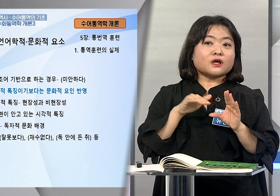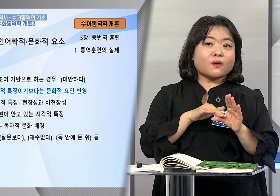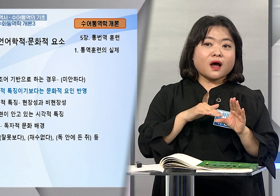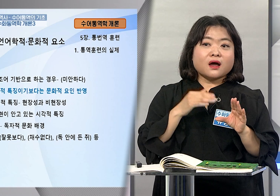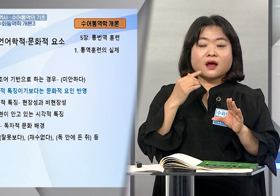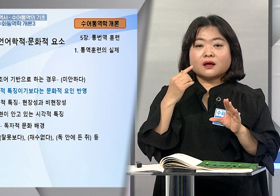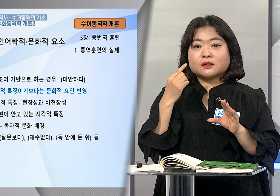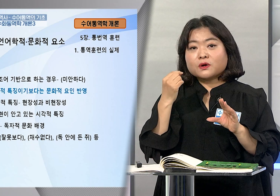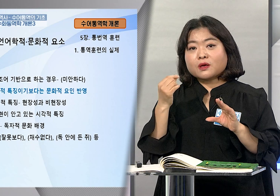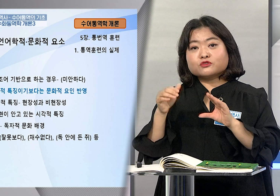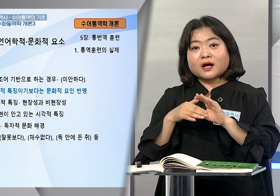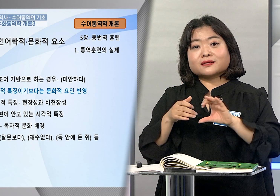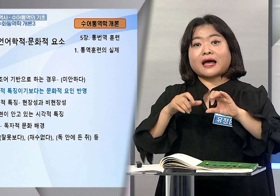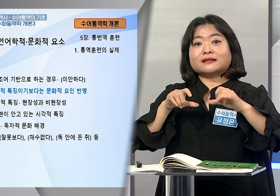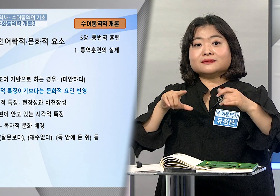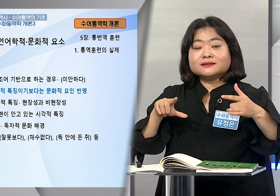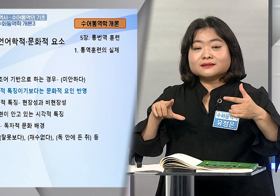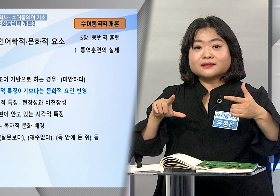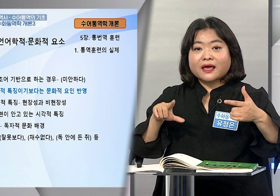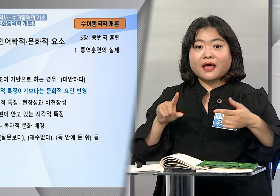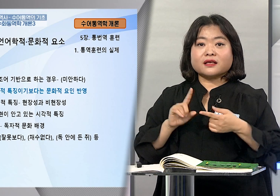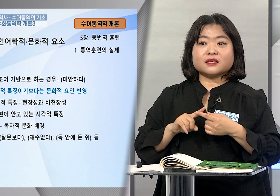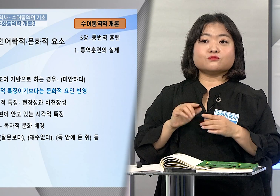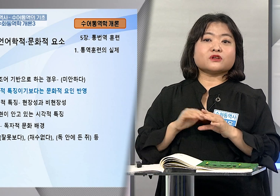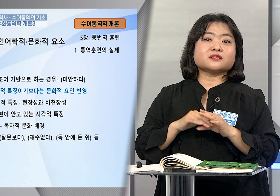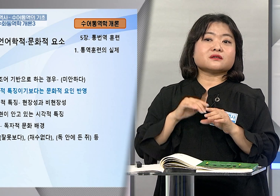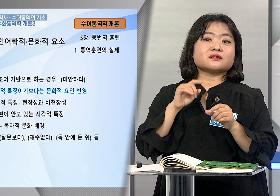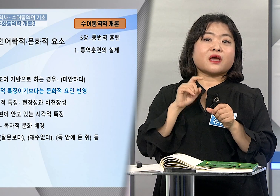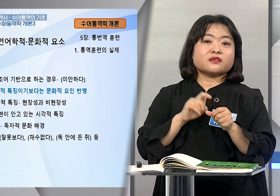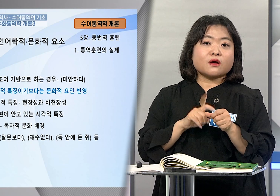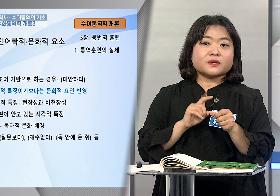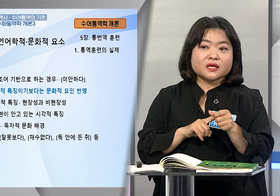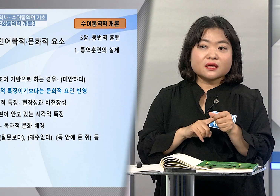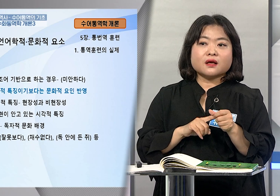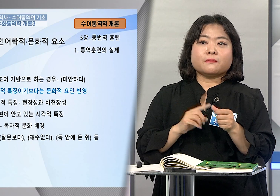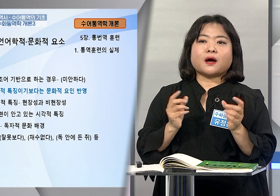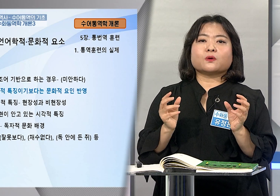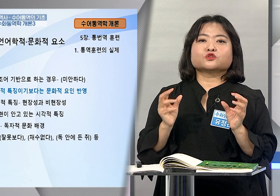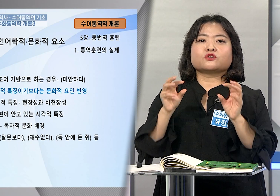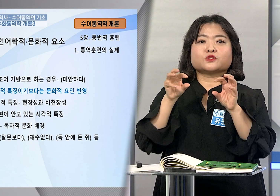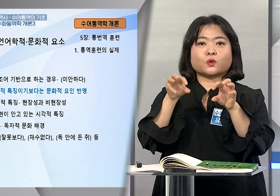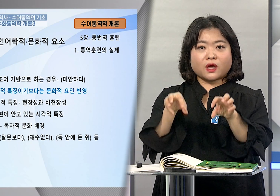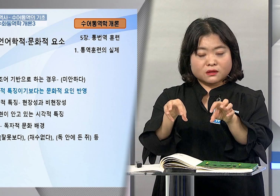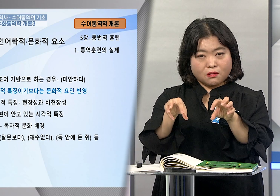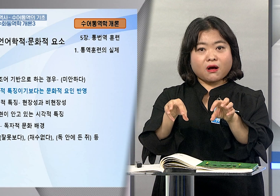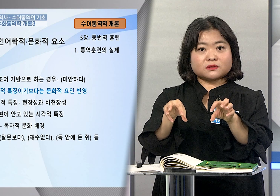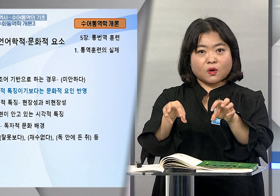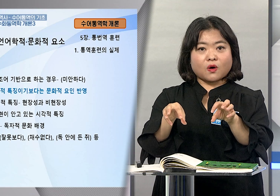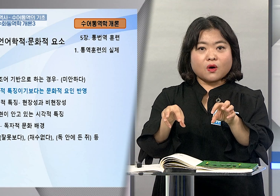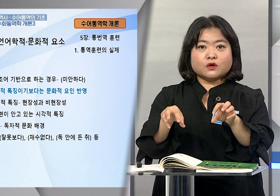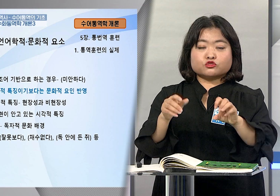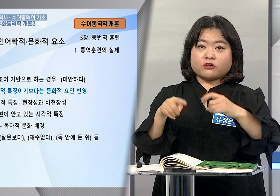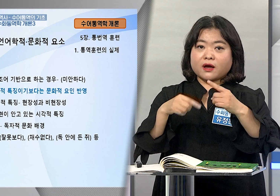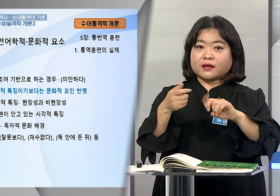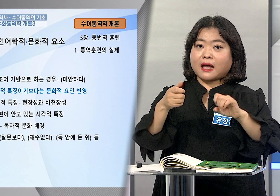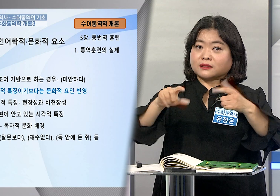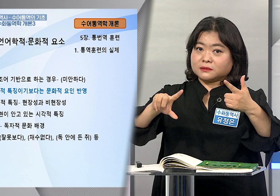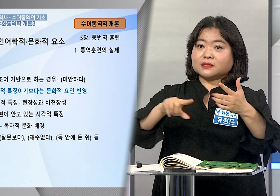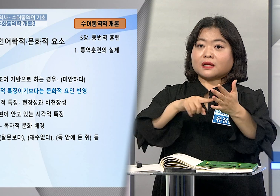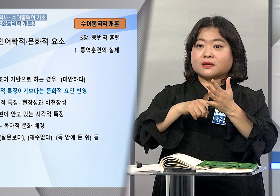문화와 일본의 문화가 다른 게 이 문화적인 개념이 바로 수화 속에 들어가서 수화의 다름이